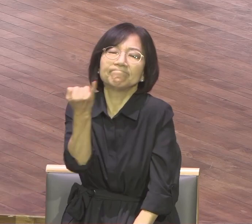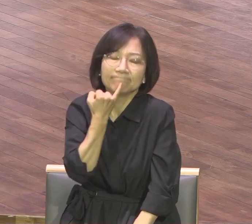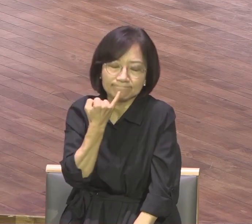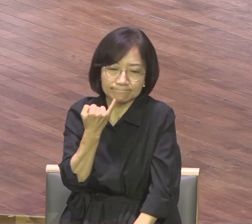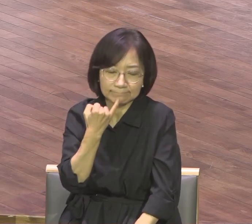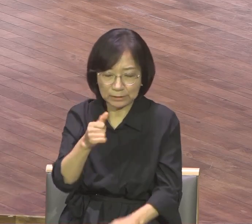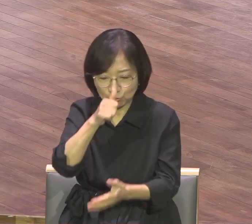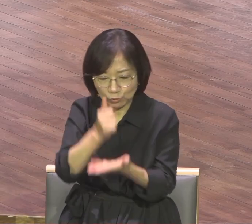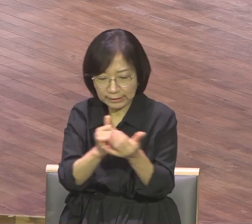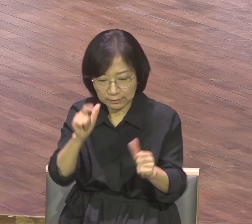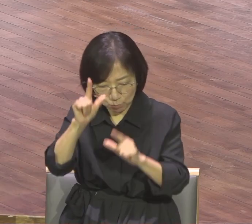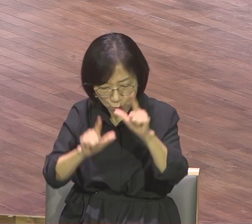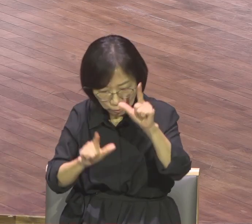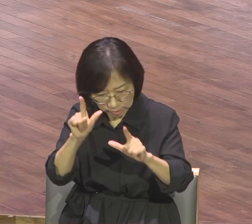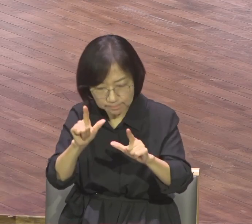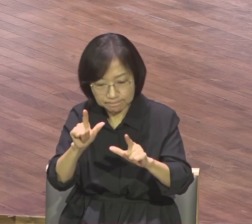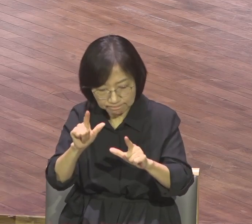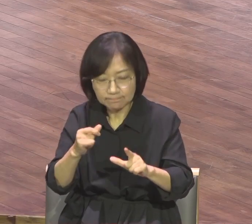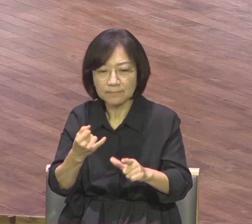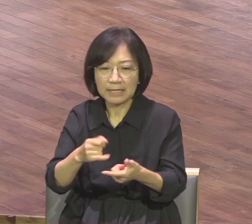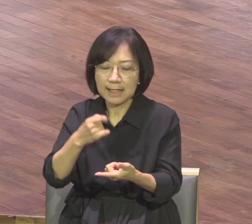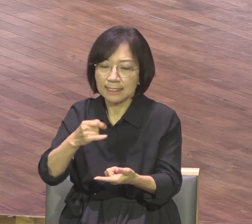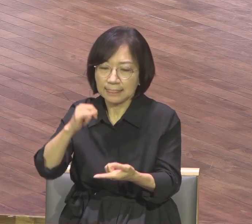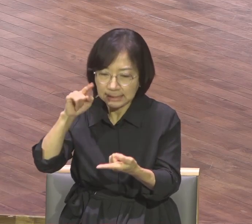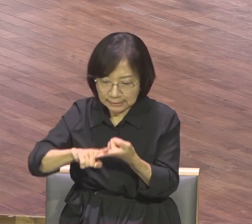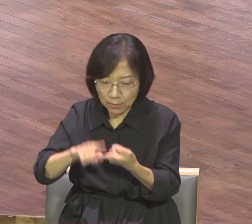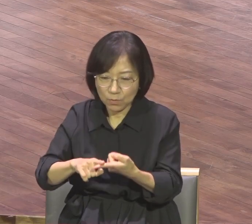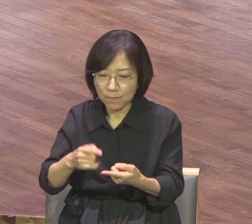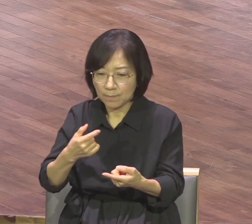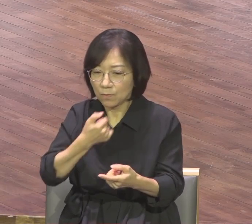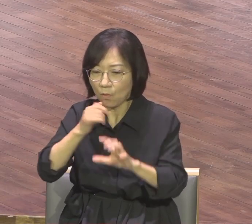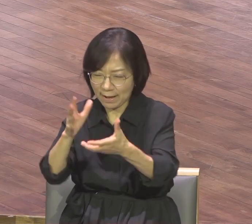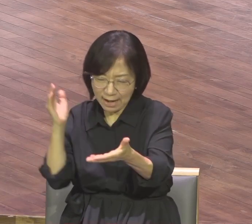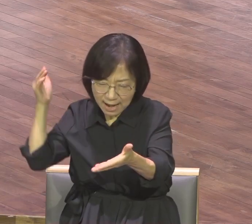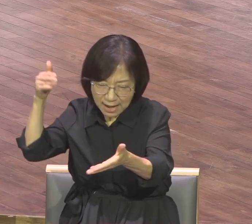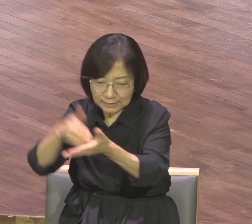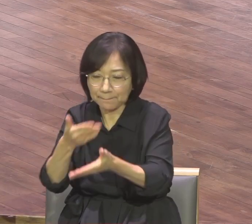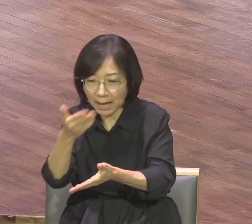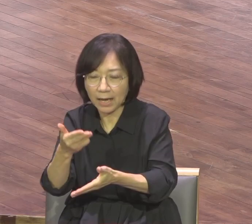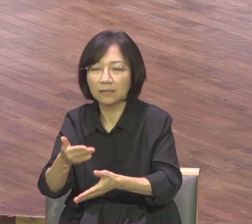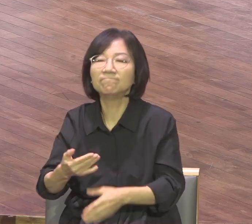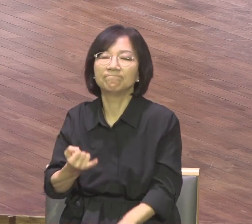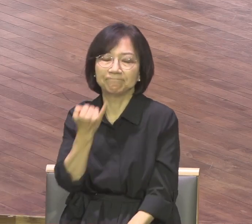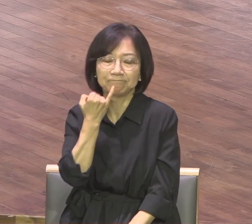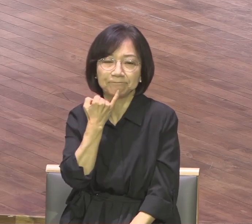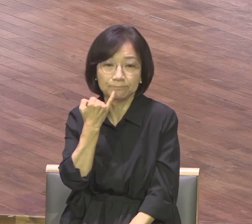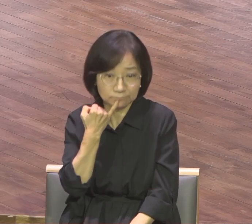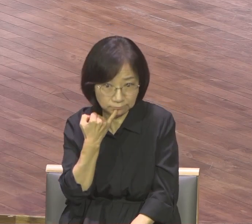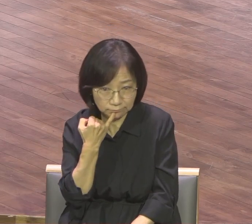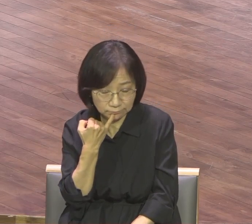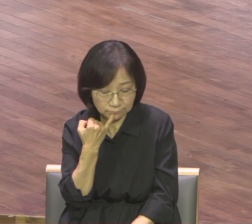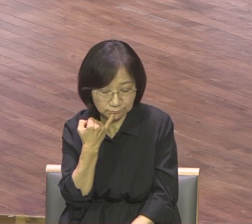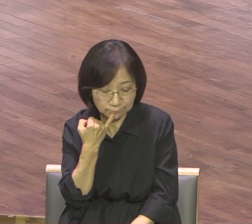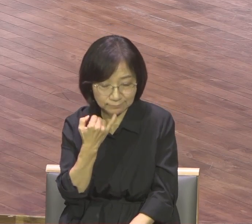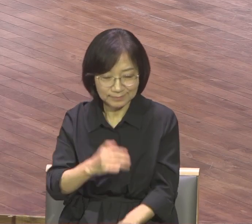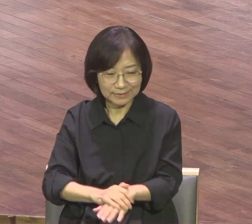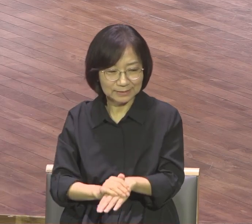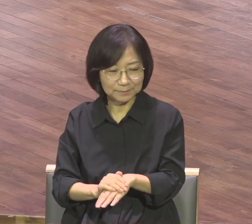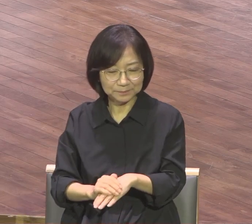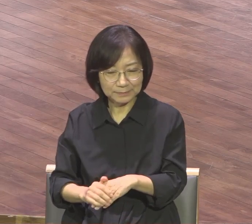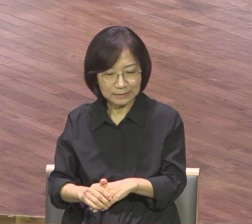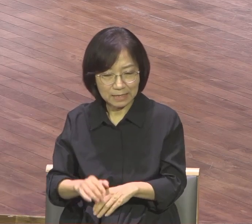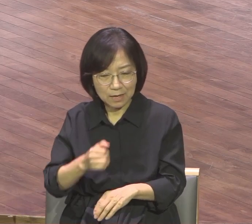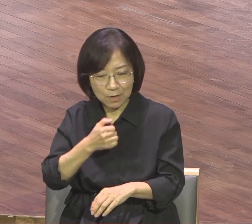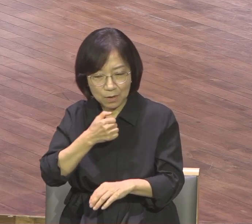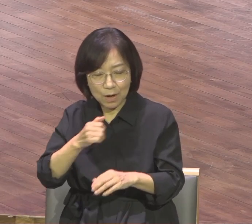전혀 주저하지 않았어요. 로마 시민권자인 바울은 로마 황제 가이사에게 항소할 수